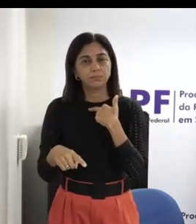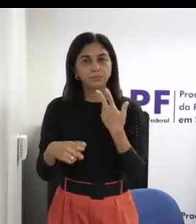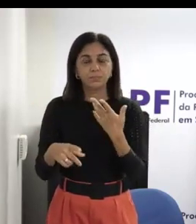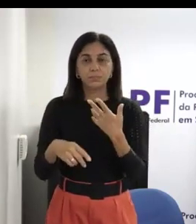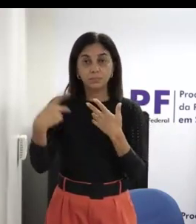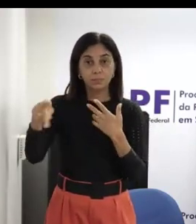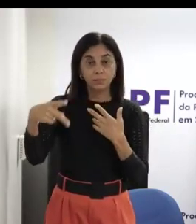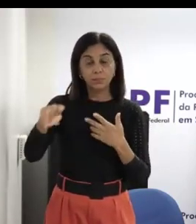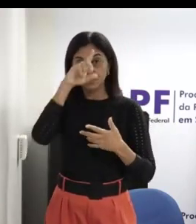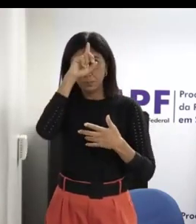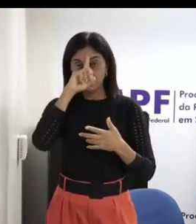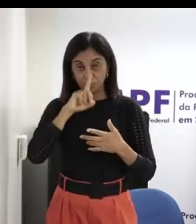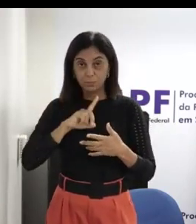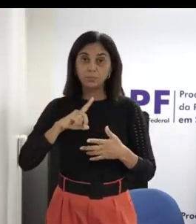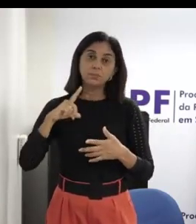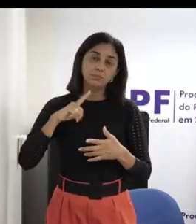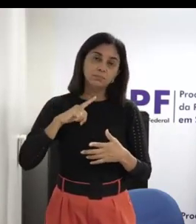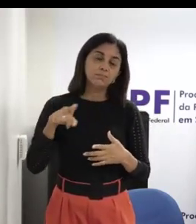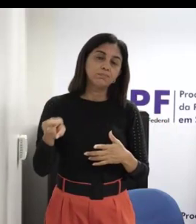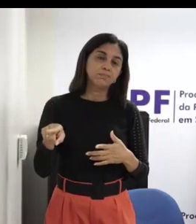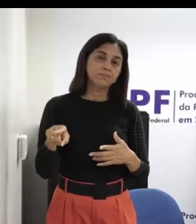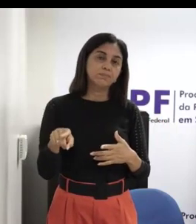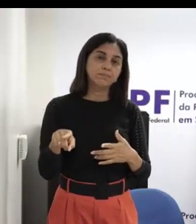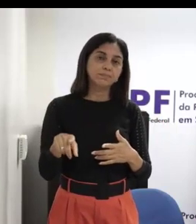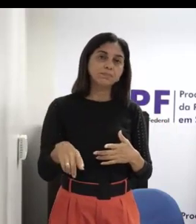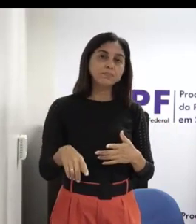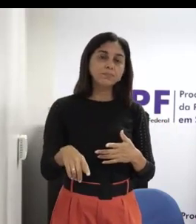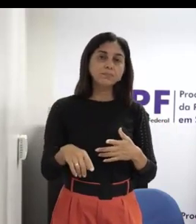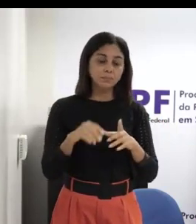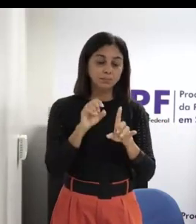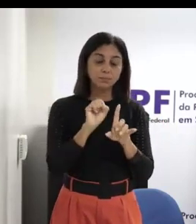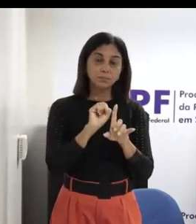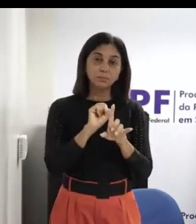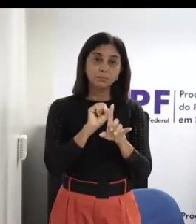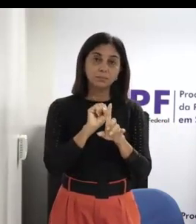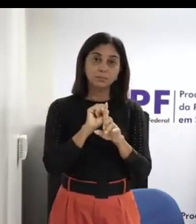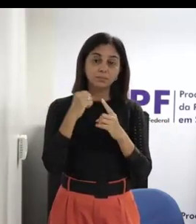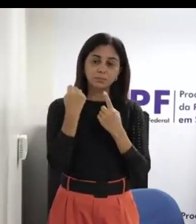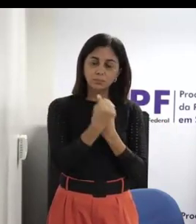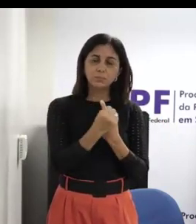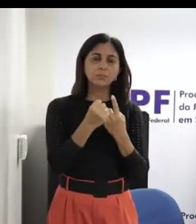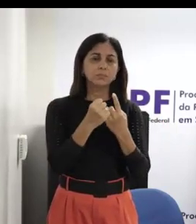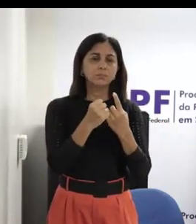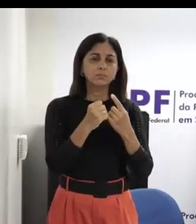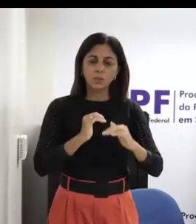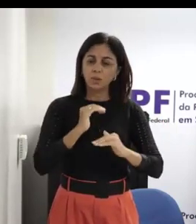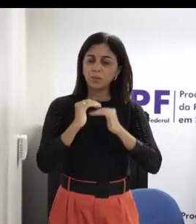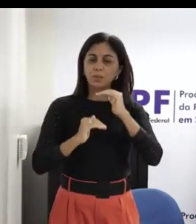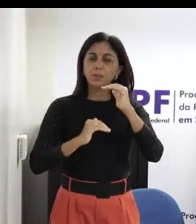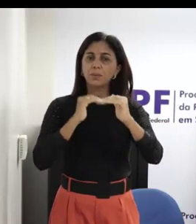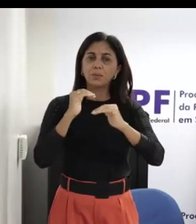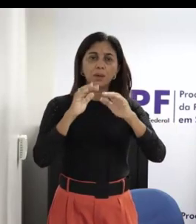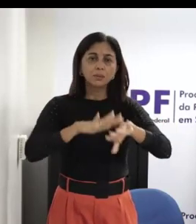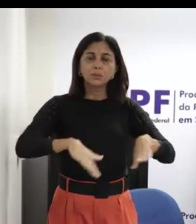direito então a a a sociedade eh tá evoluindo tem outros países em que há esses cadastros de